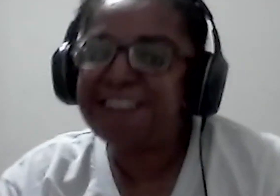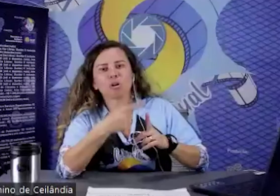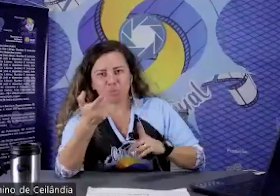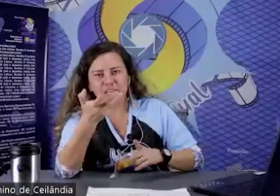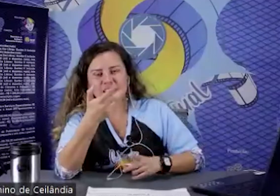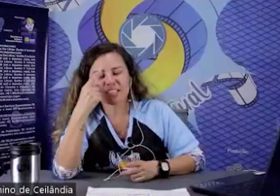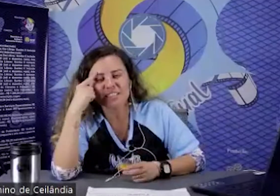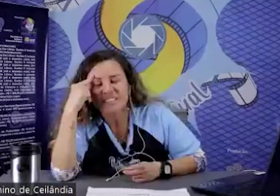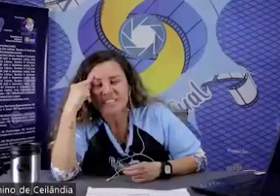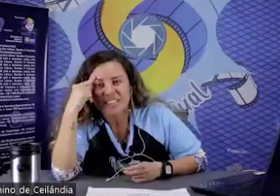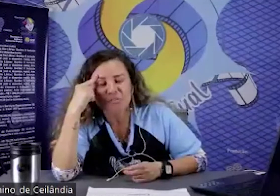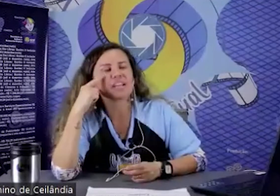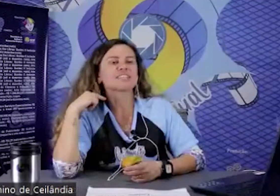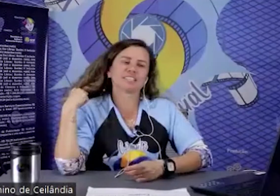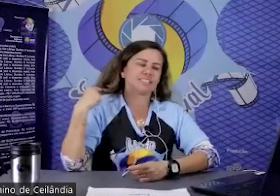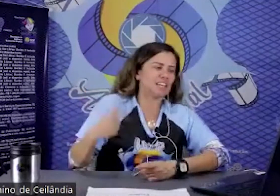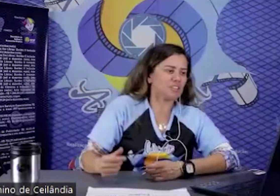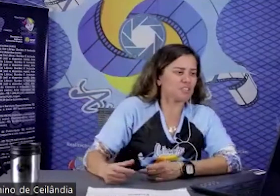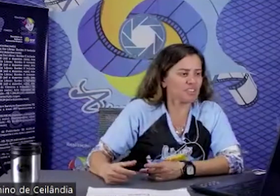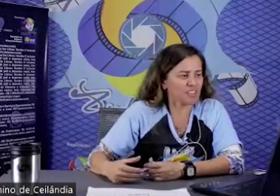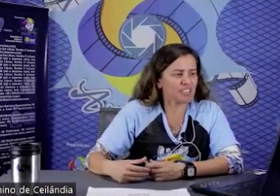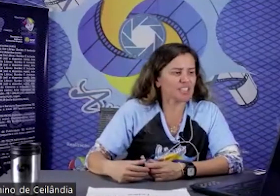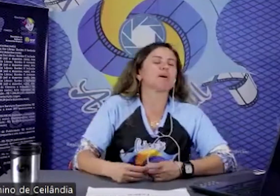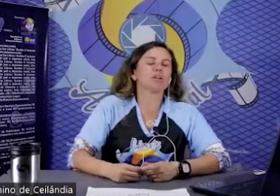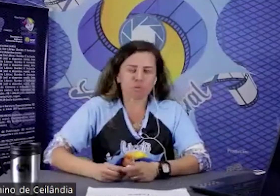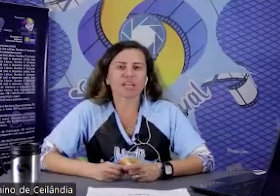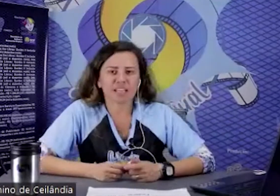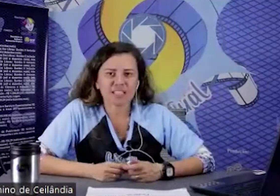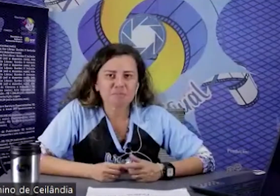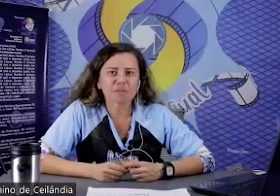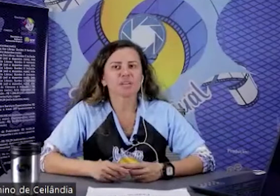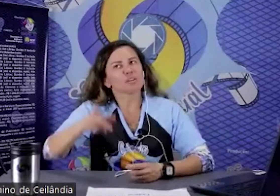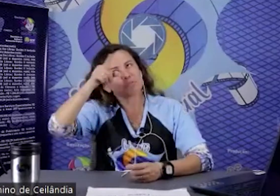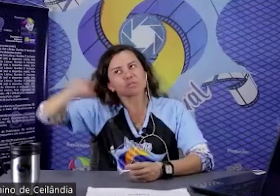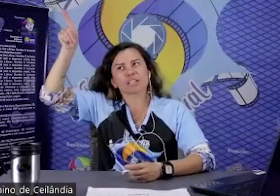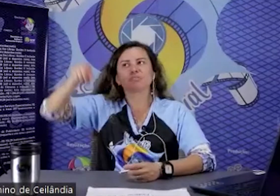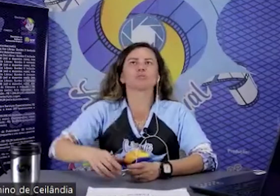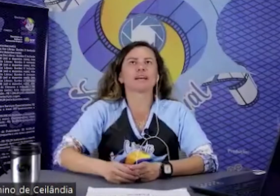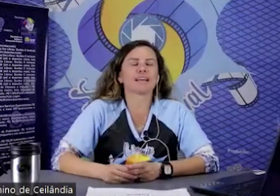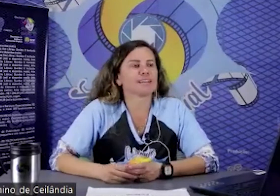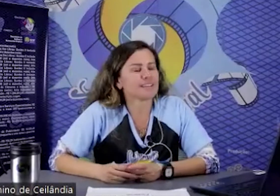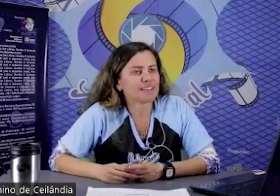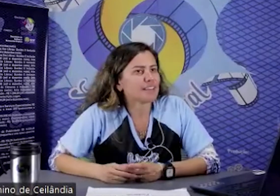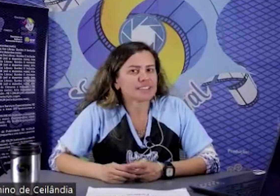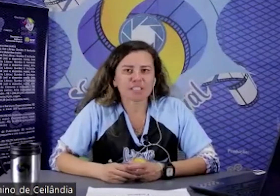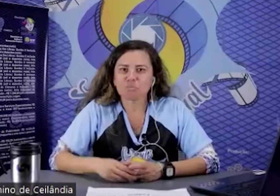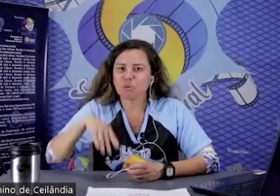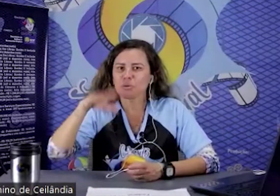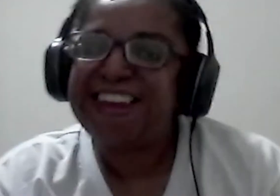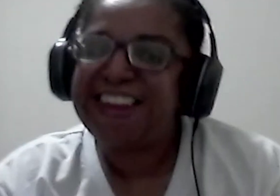trabalhou porque quis. Eu falei, tá Verdade. certo. Trabalhou porque quis mesmo. Vontade de voltar lá. Daqui a um pouco ela foi